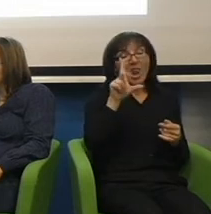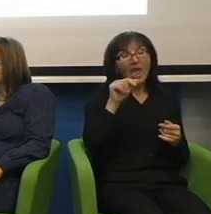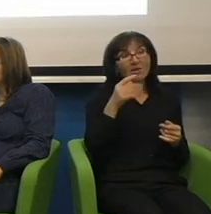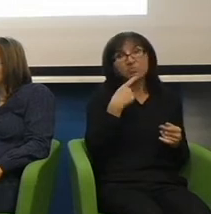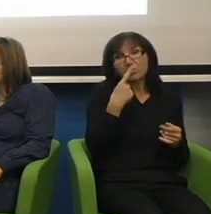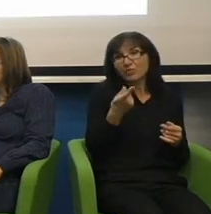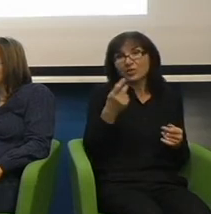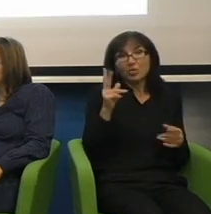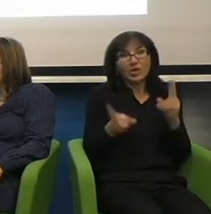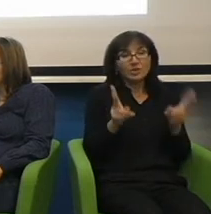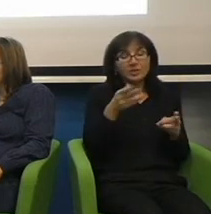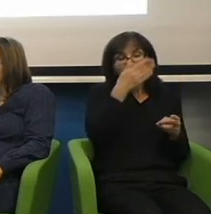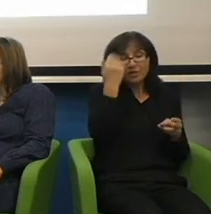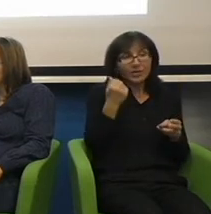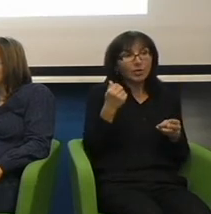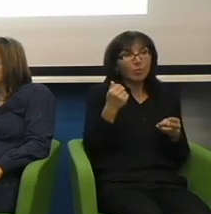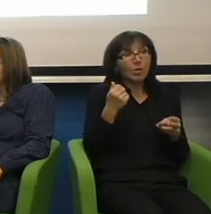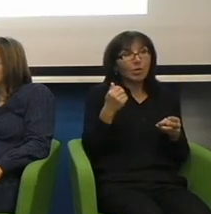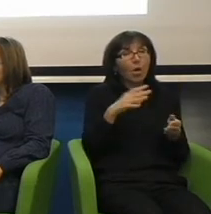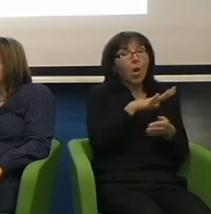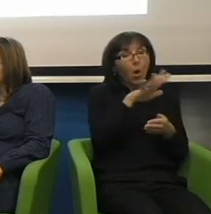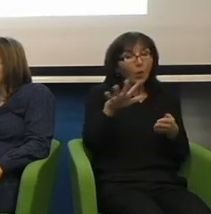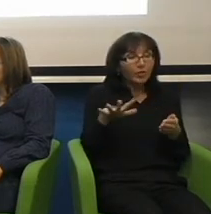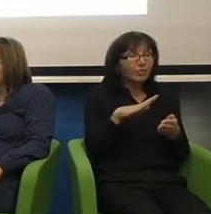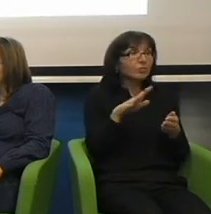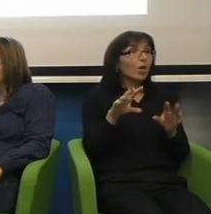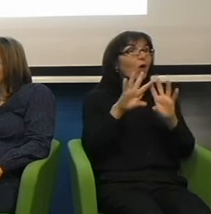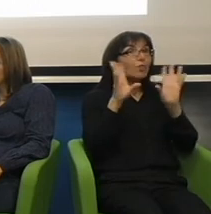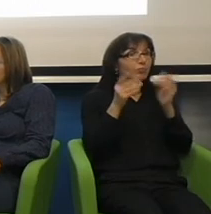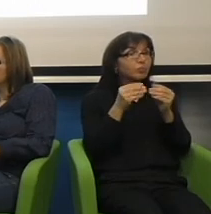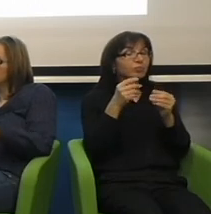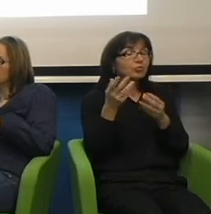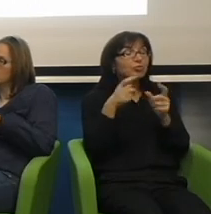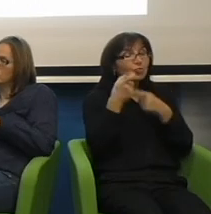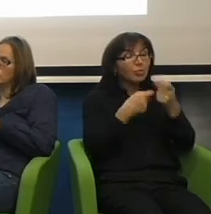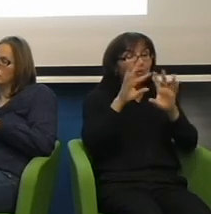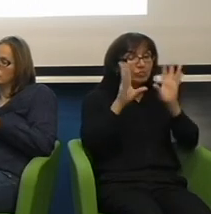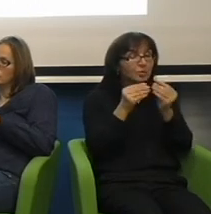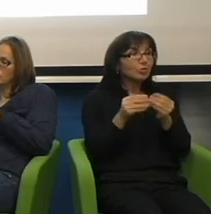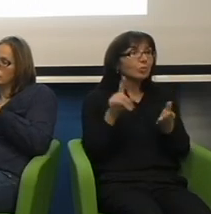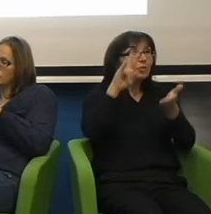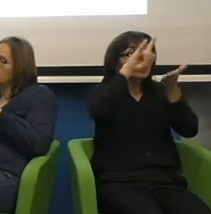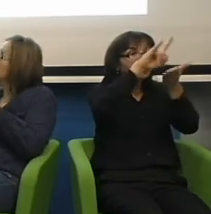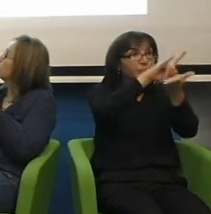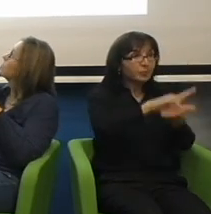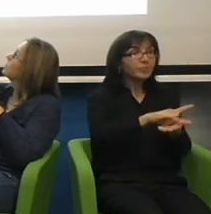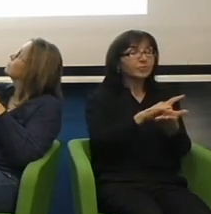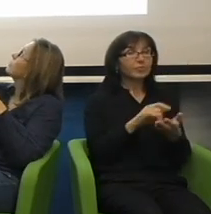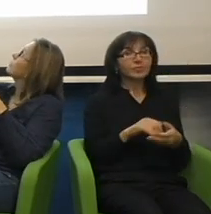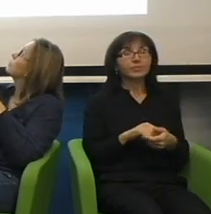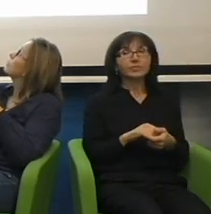Niekoniecznie, ale jego otoczenie zrobiło wszystko, żeby ona na pokładzie tego samolotu była. Poproszę jeszcze ostatni slajd,